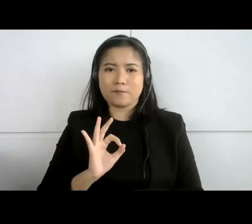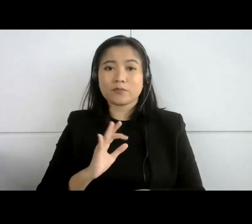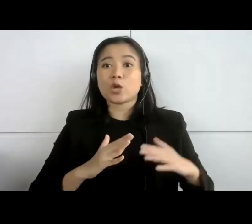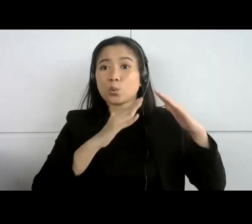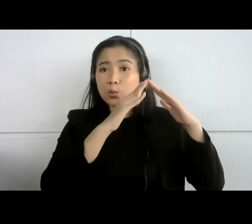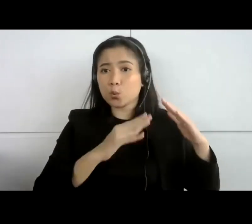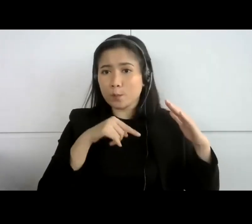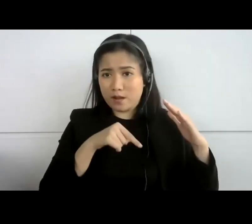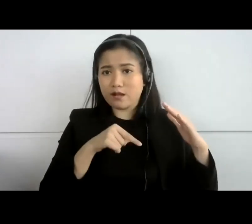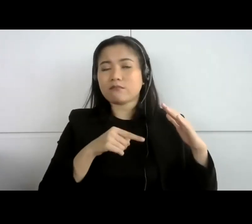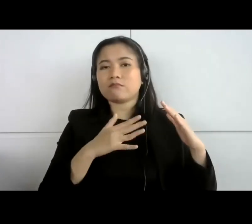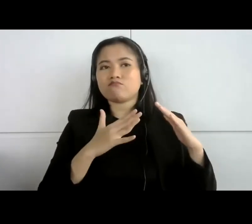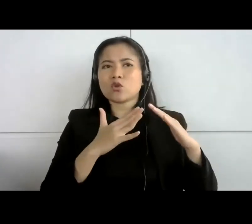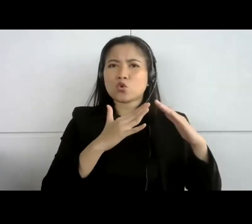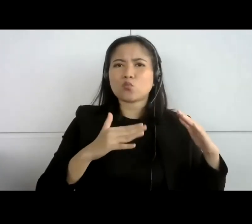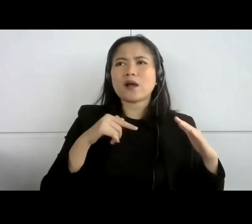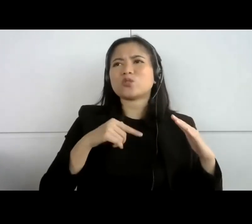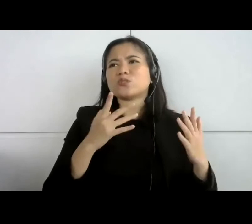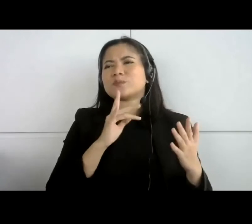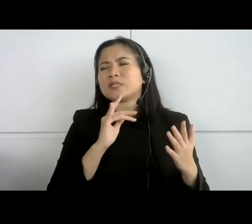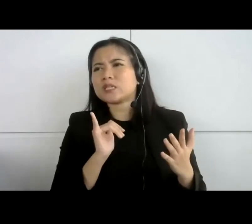didik kami masih ada yang tidak